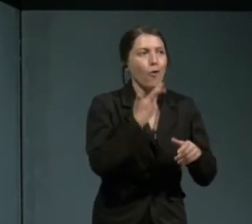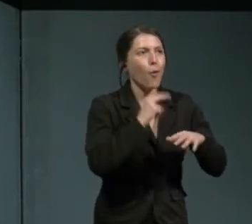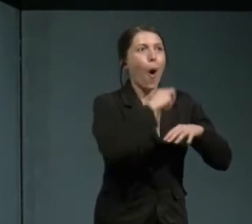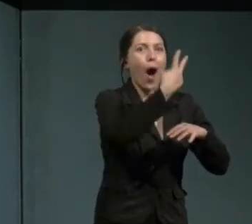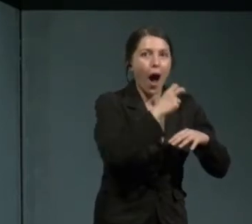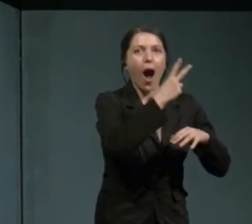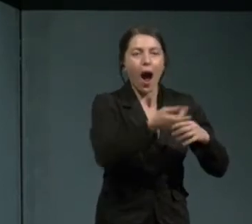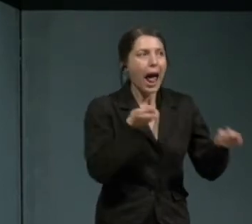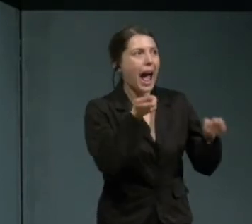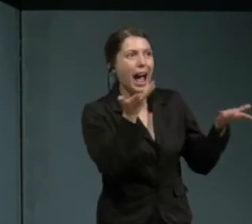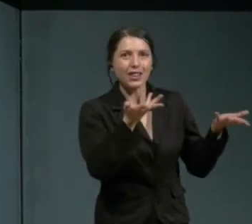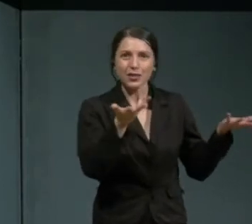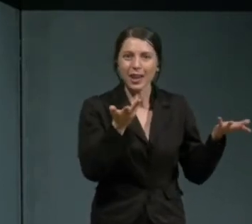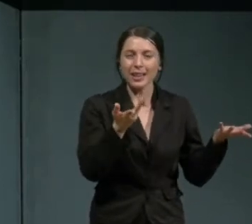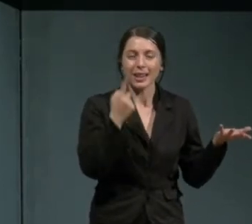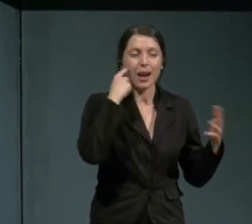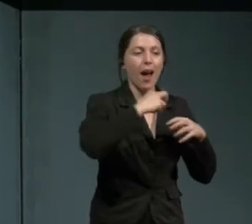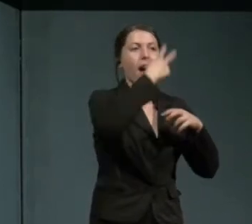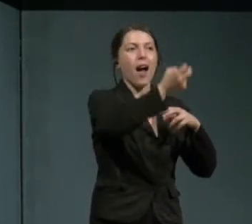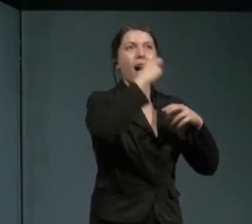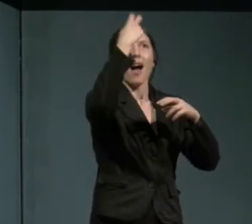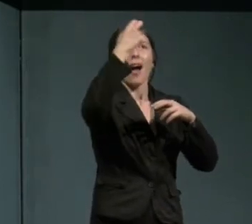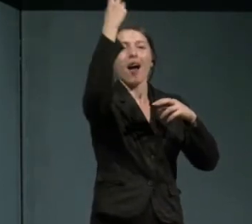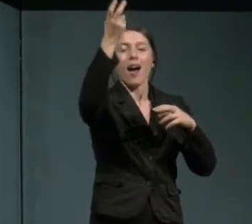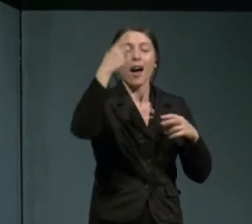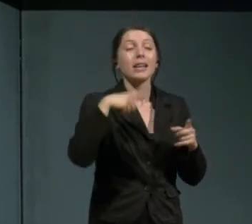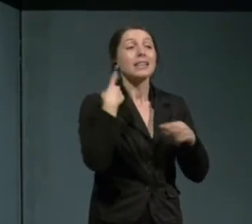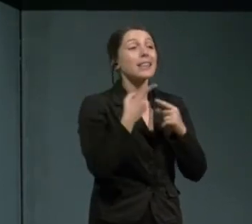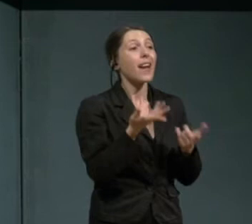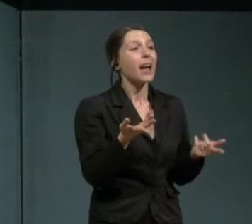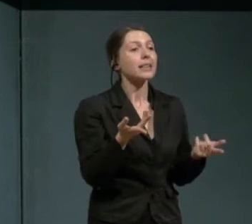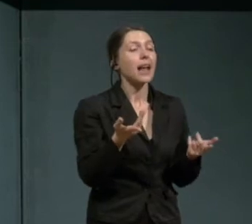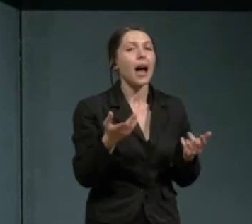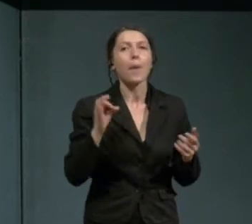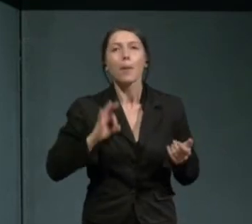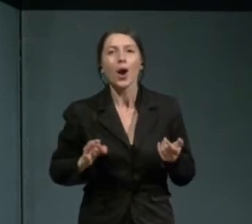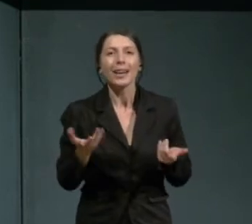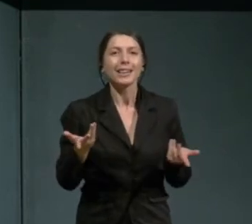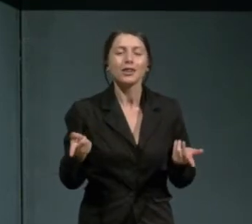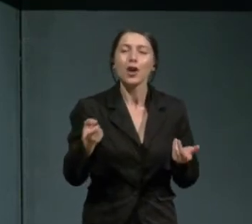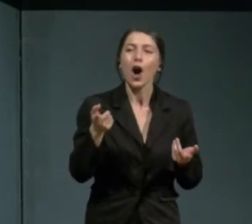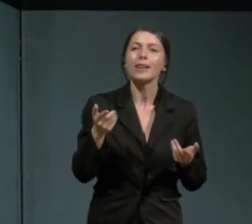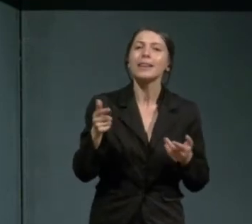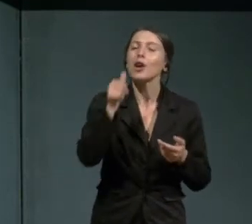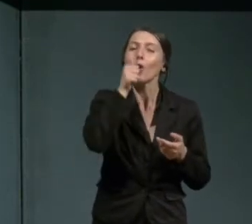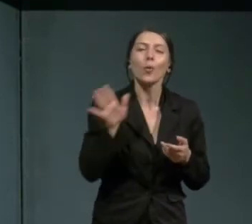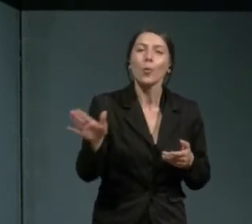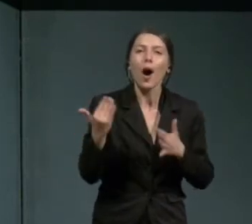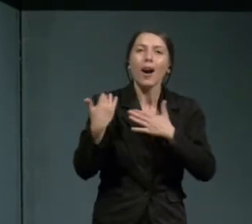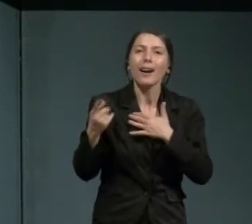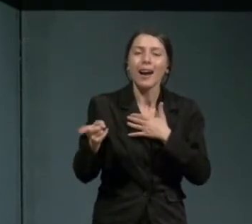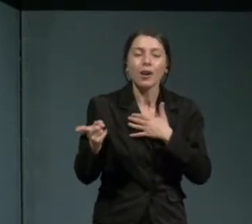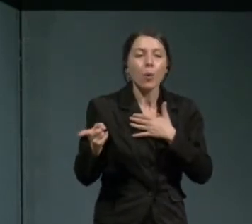saltare da queste altezze importanti quindi ci sono questi poliziotti che devono assicurarsi